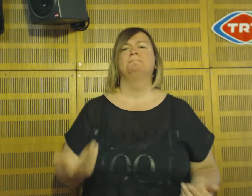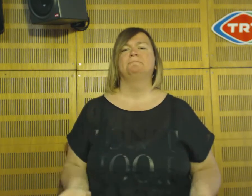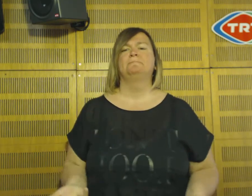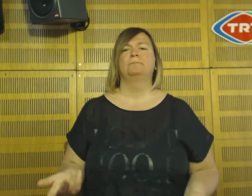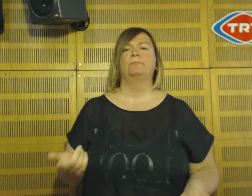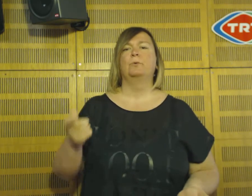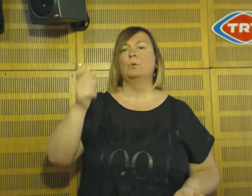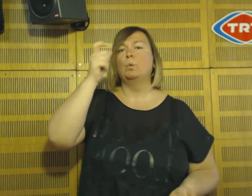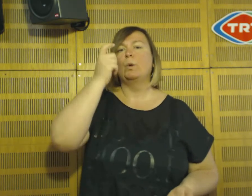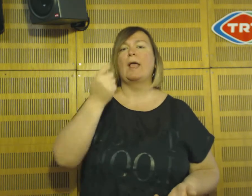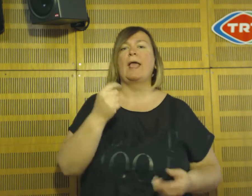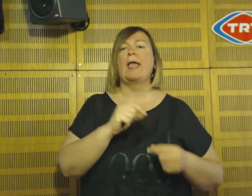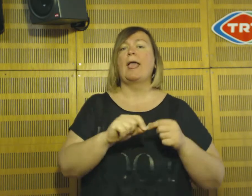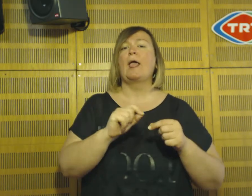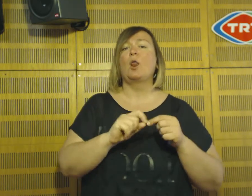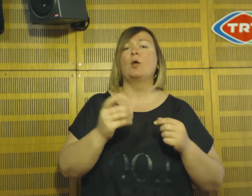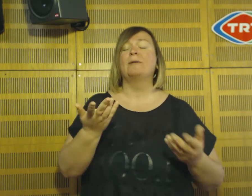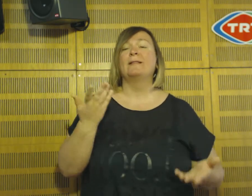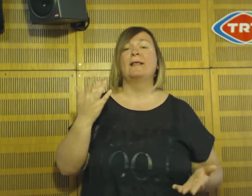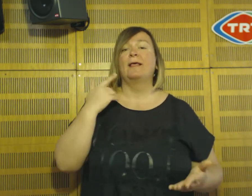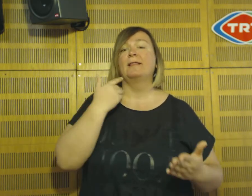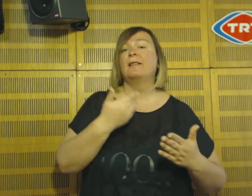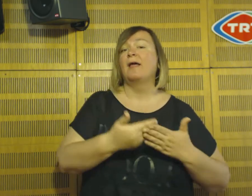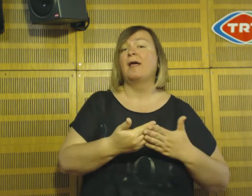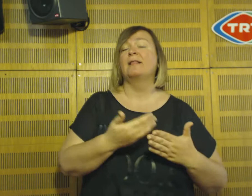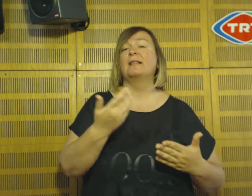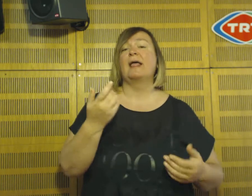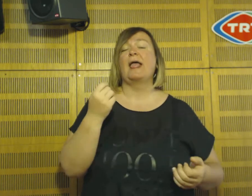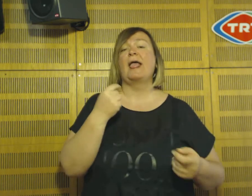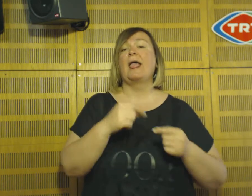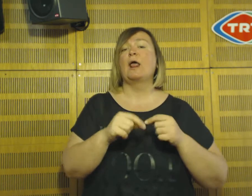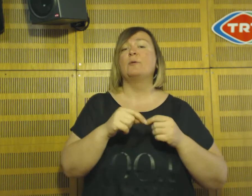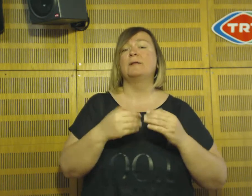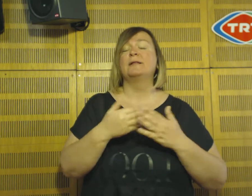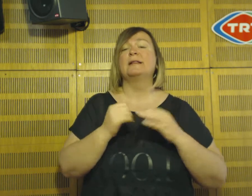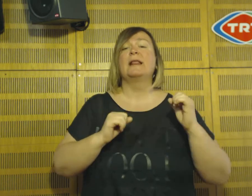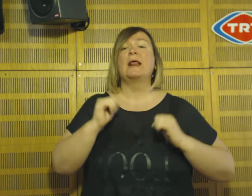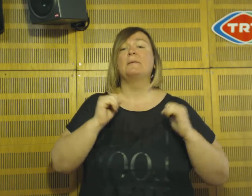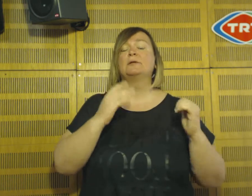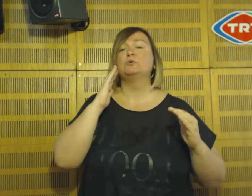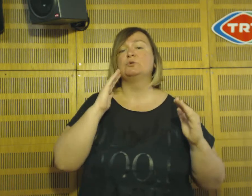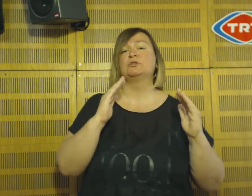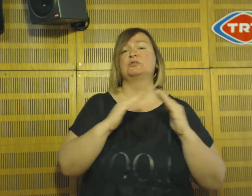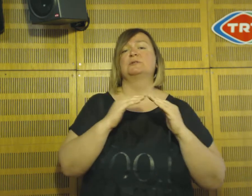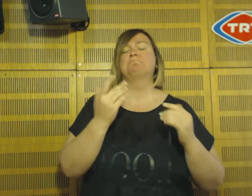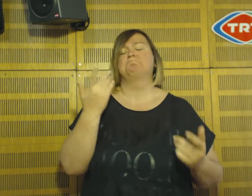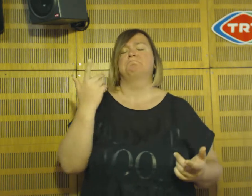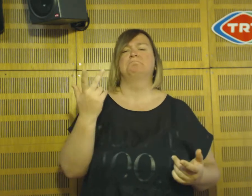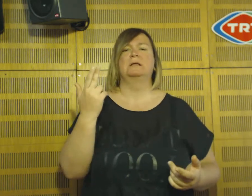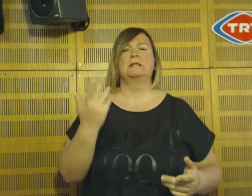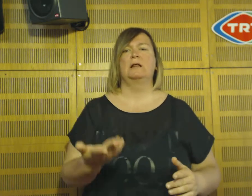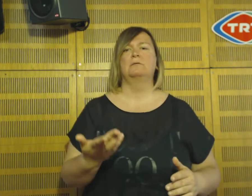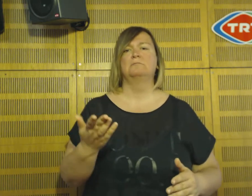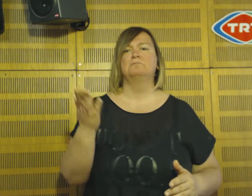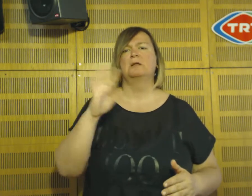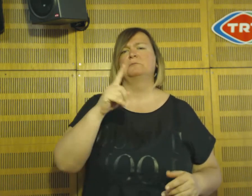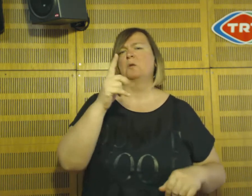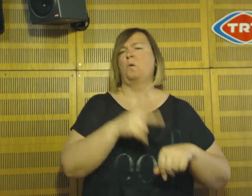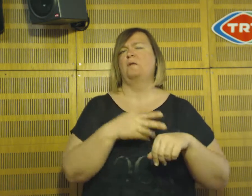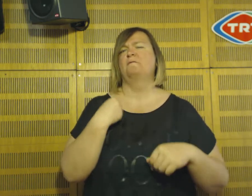ülke ekonomisinin neye dayandığı ve ekonomi dinamiklerinin çalışma hayatına uyumuyla ilgili. Mesela başka bir örnek vereyim.